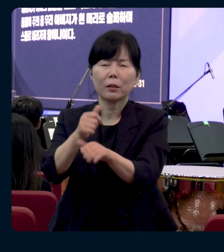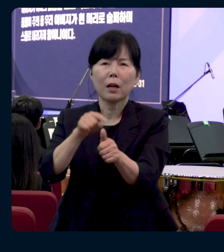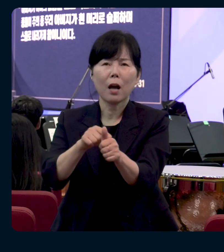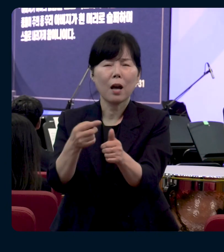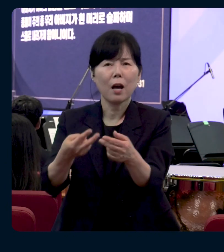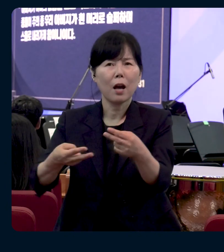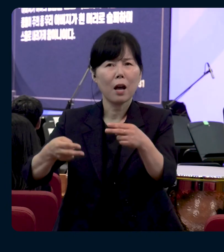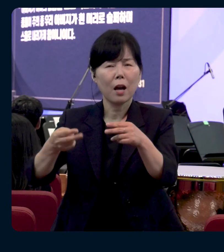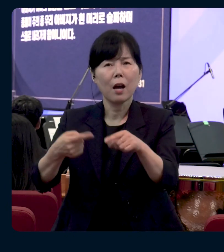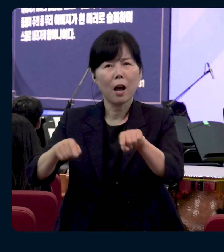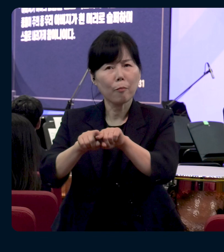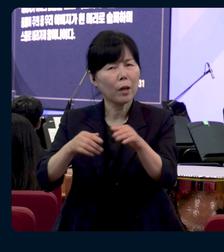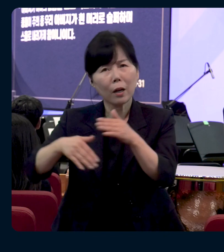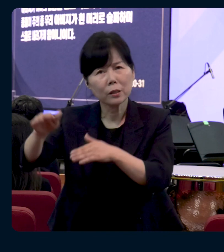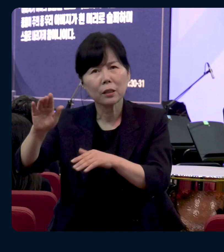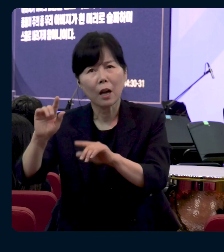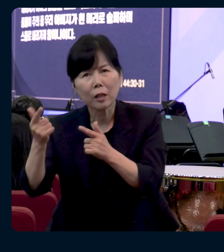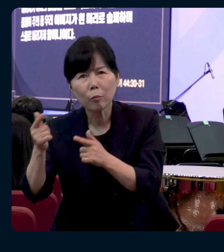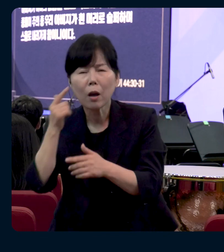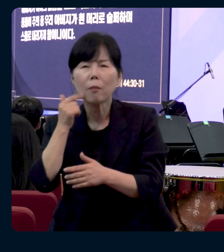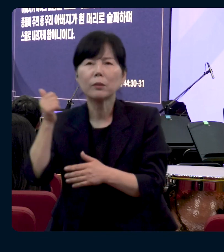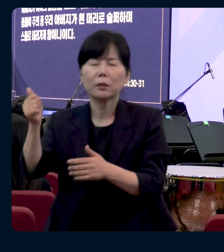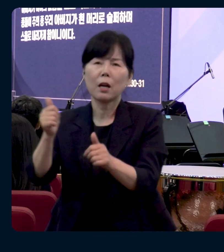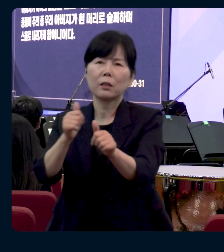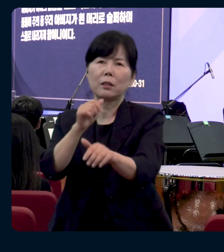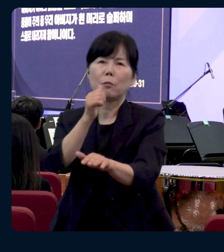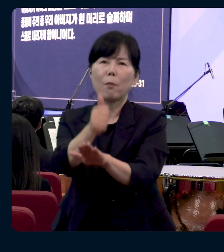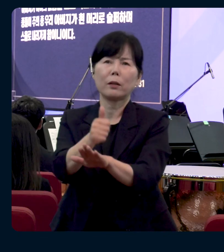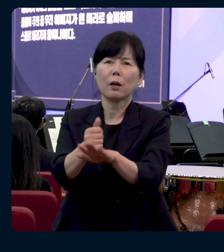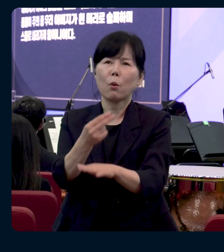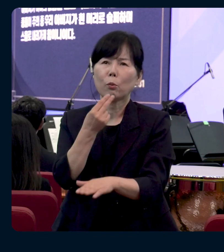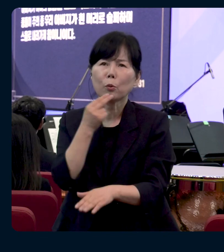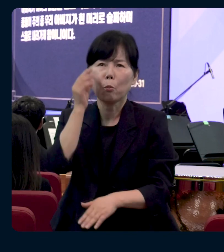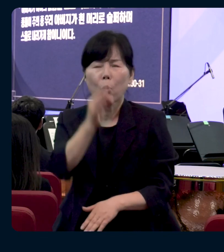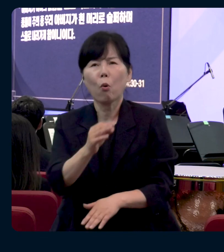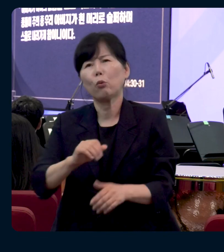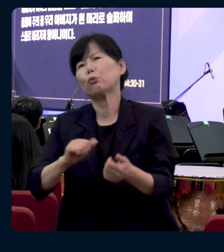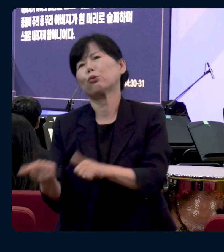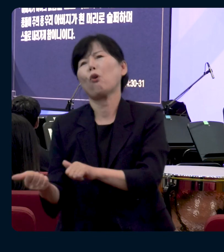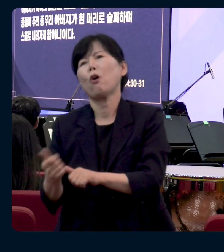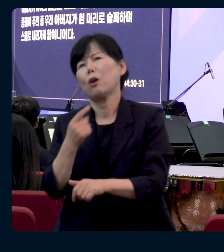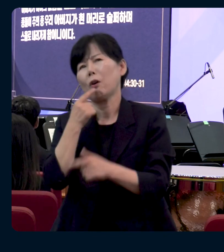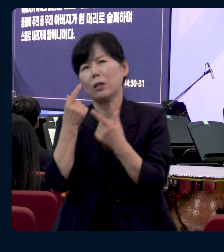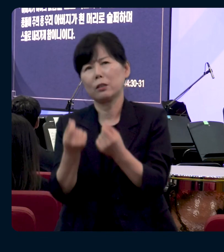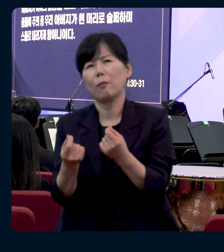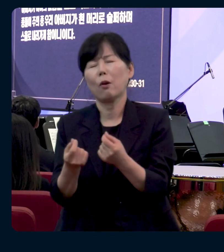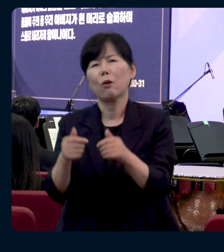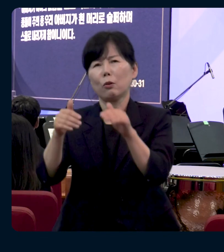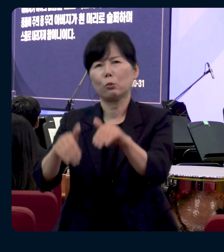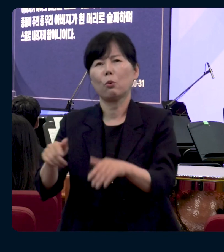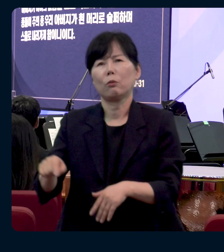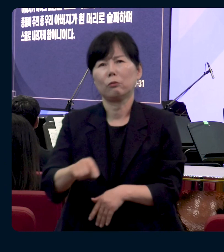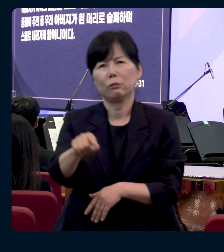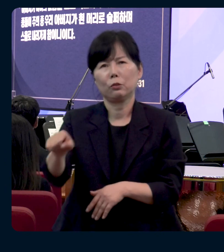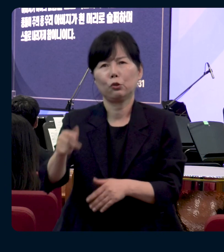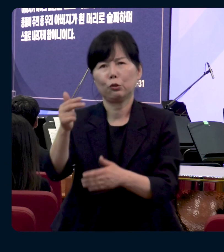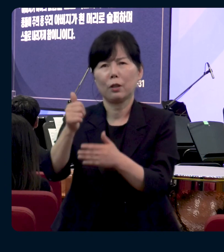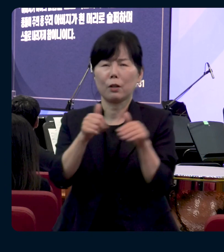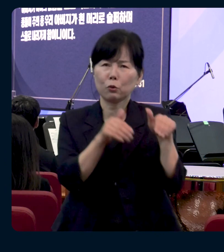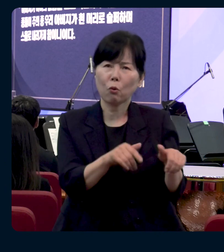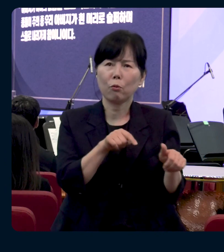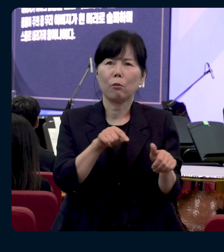아니하면 아버지가 아이의 없음을 보고 죽으리니, 이같이 되면 종들이 주의 종 우리